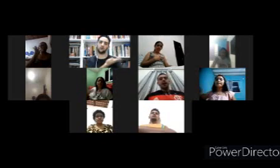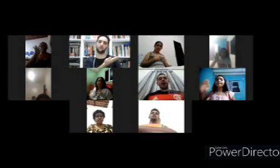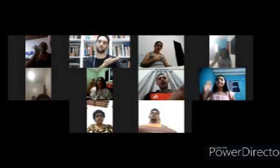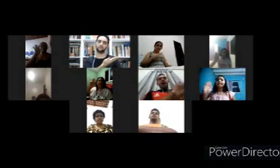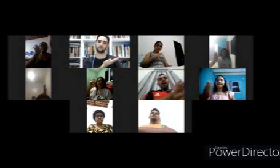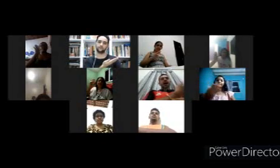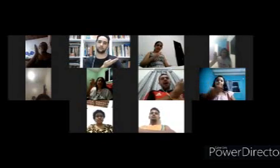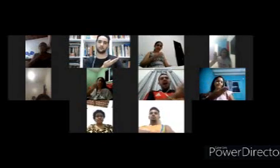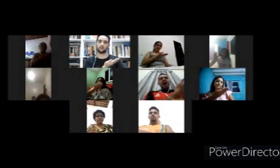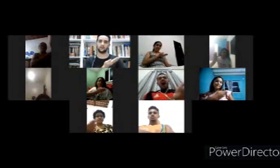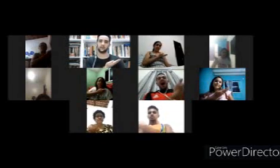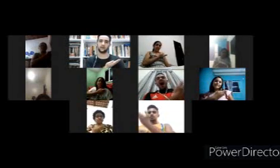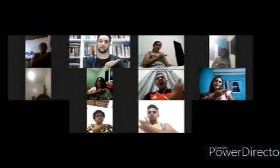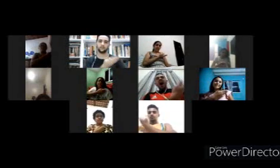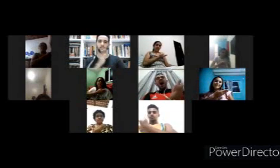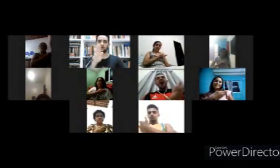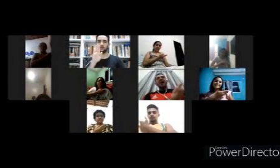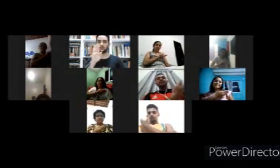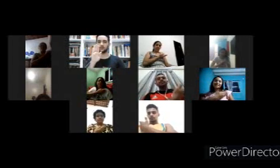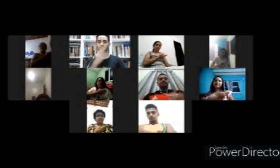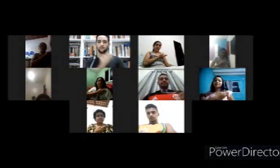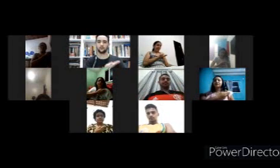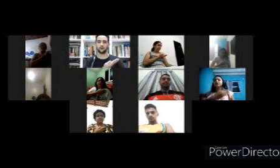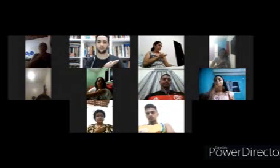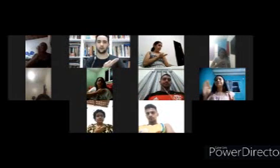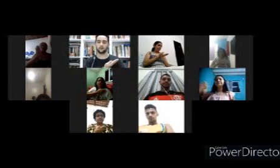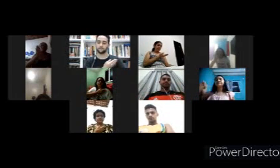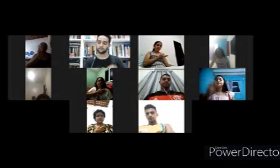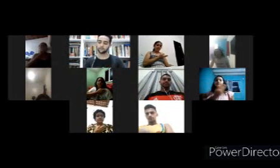amigo. Amizade. Sim, e bato aqui.